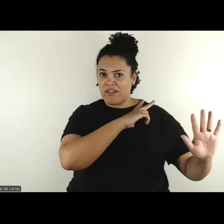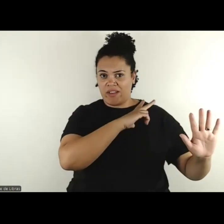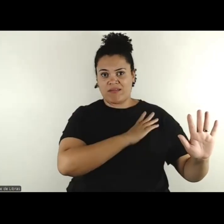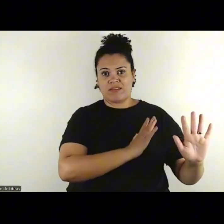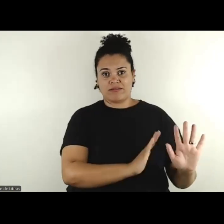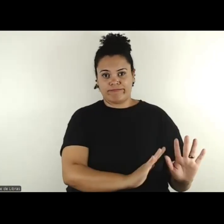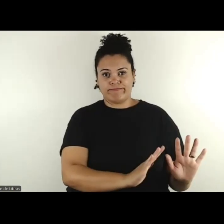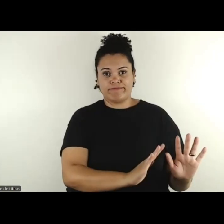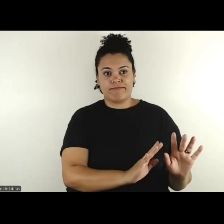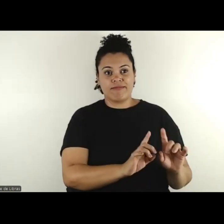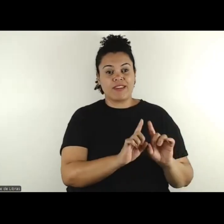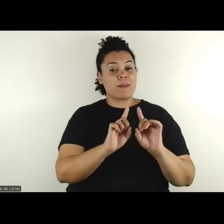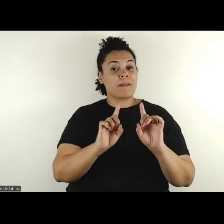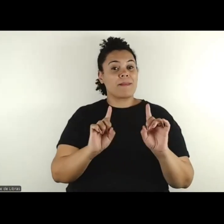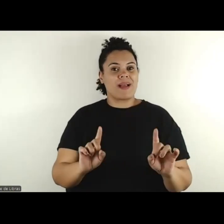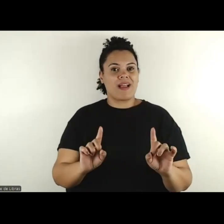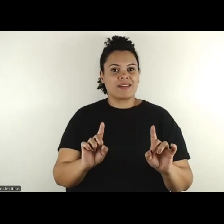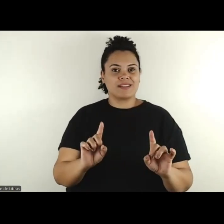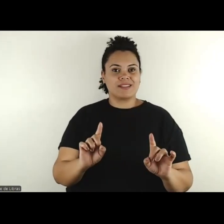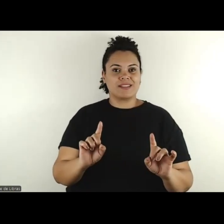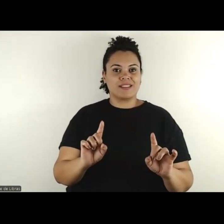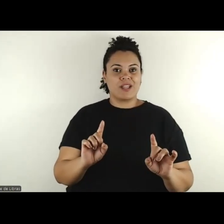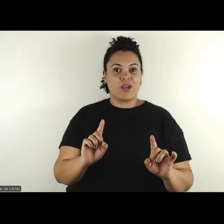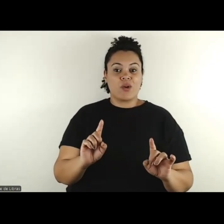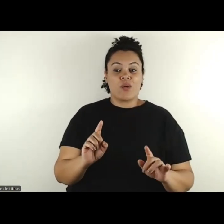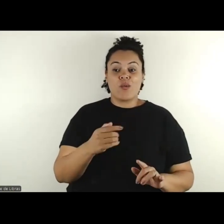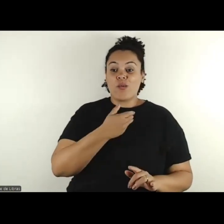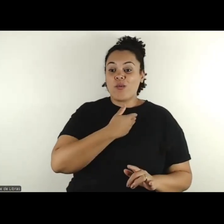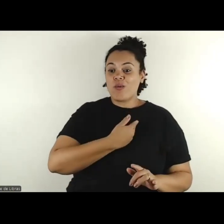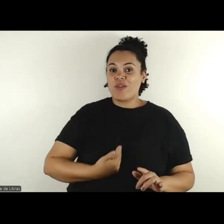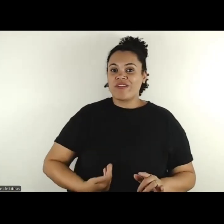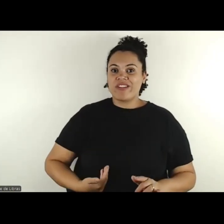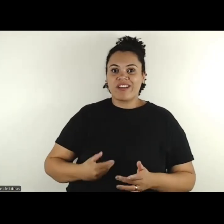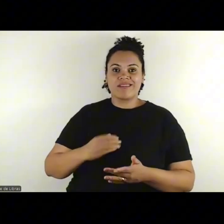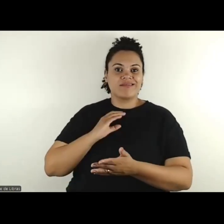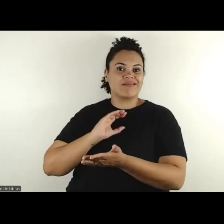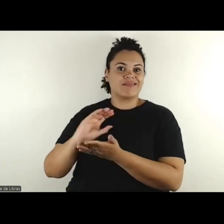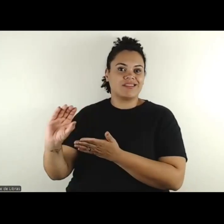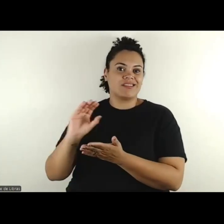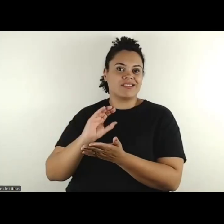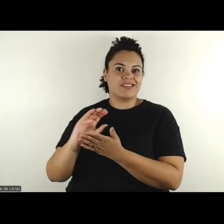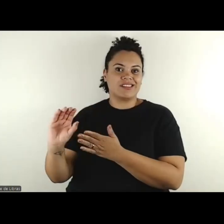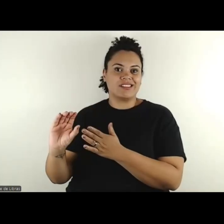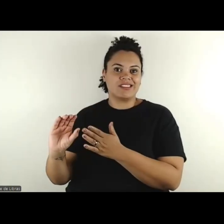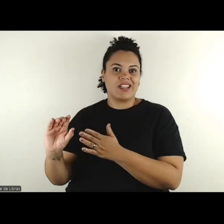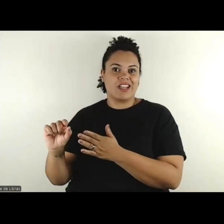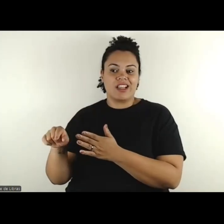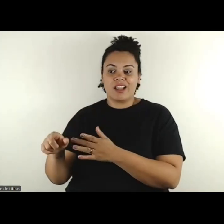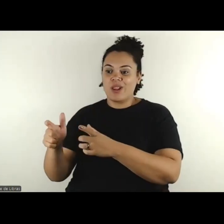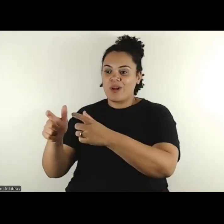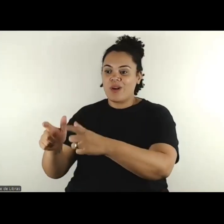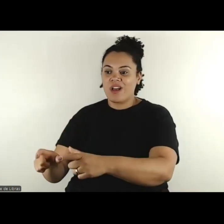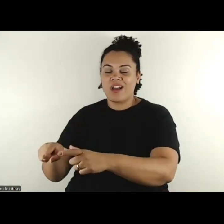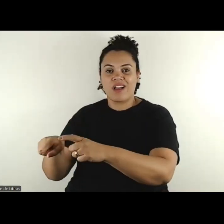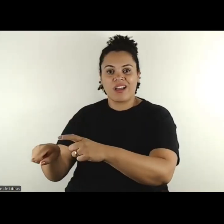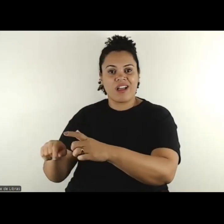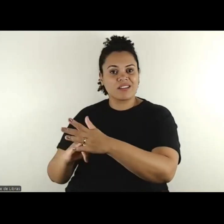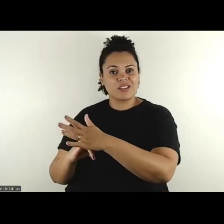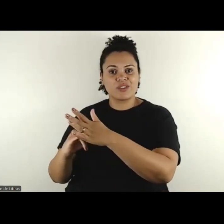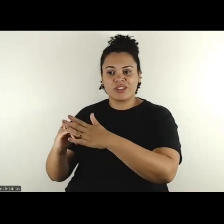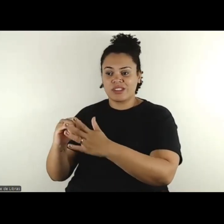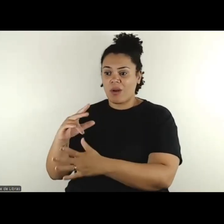questão para a gente é o Estado brasileiro financiar instituições que não são públicas, que